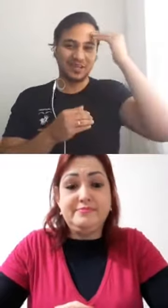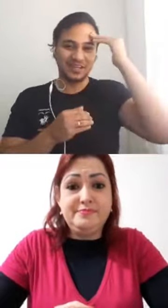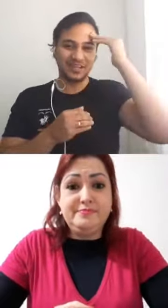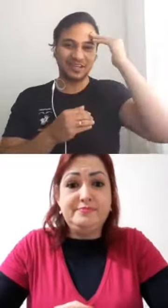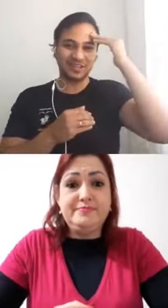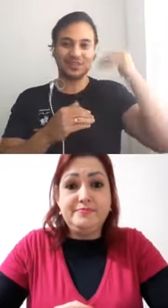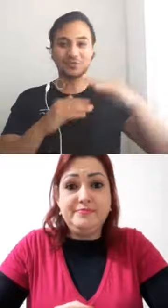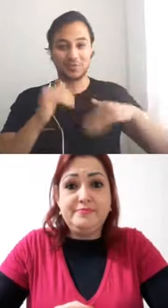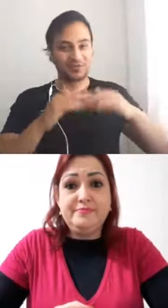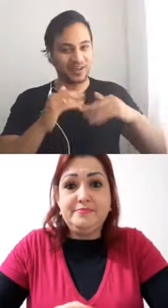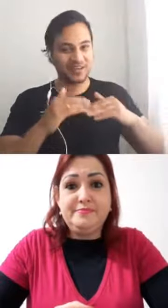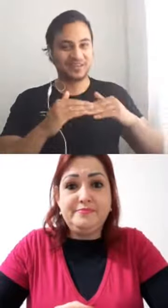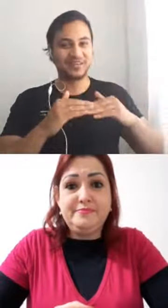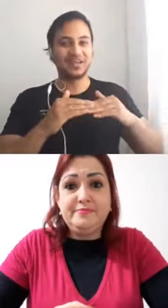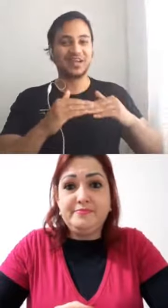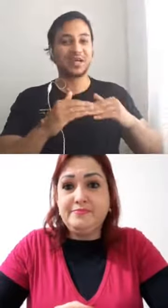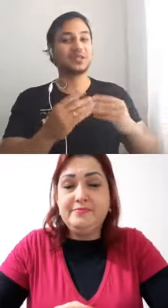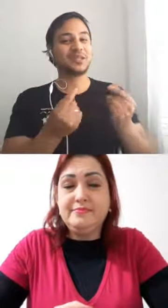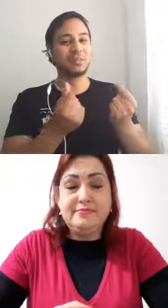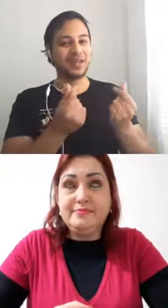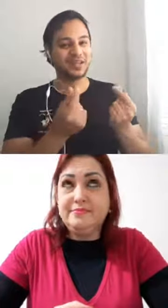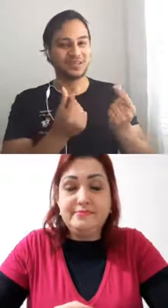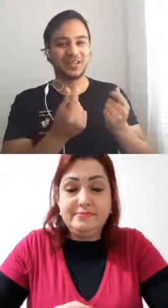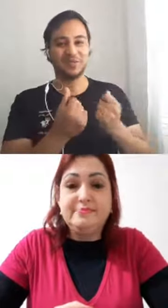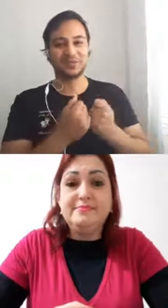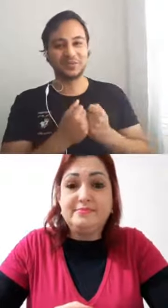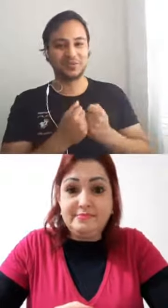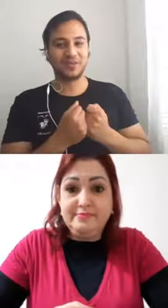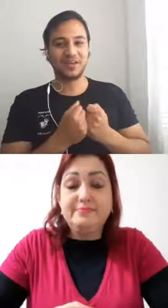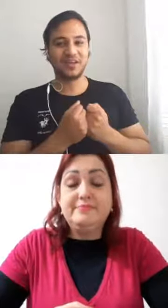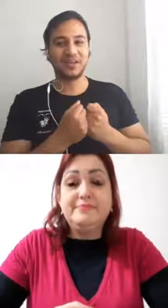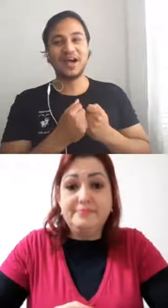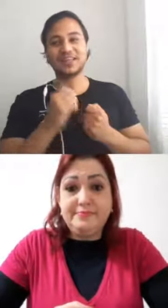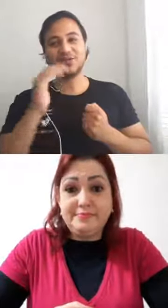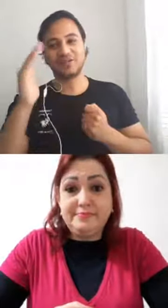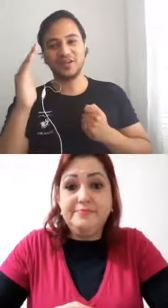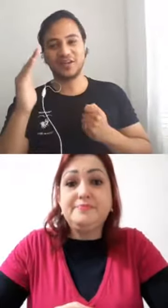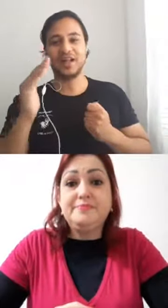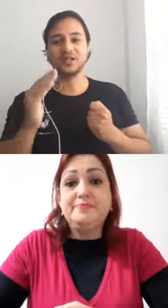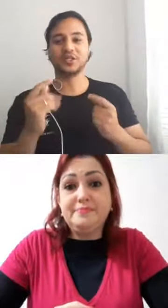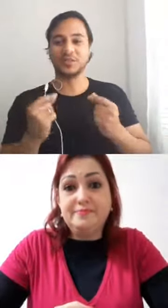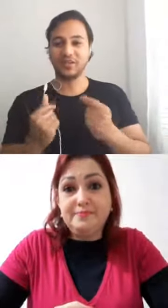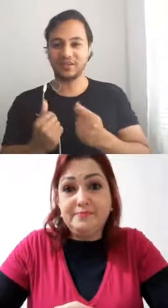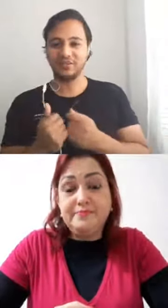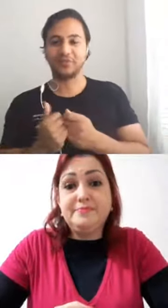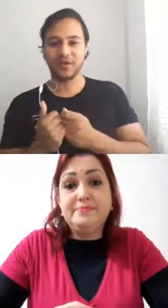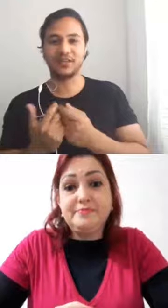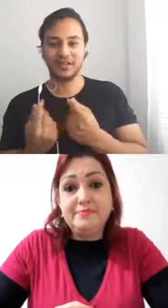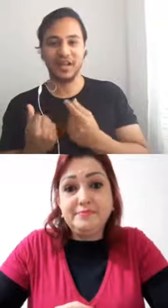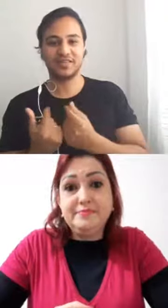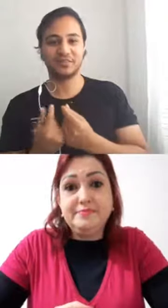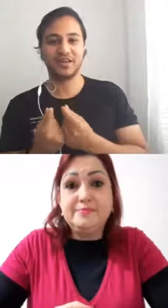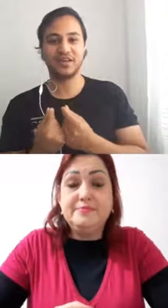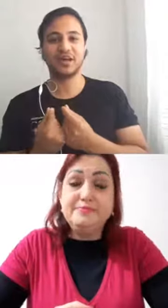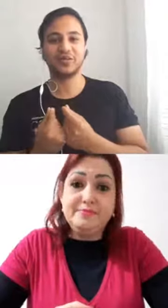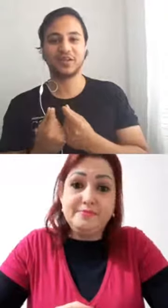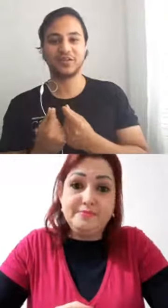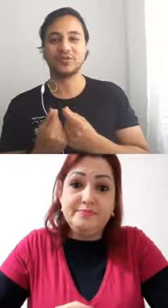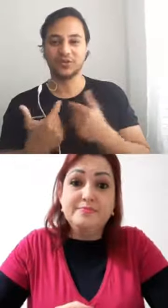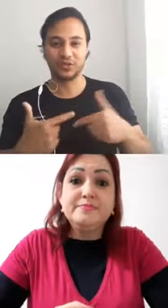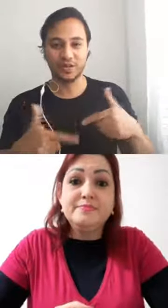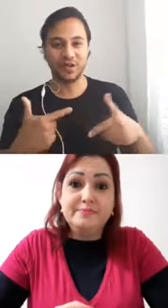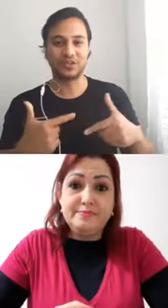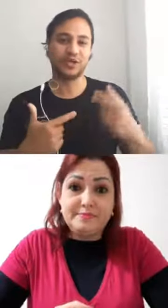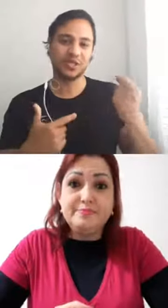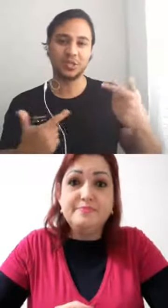entendeu ainda, que nós somos profissionais. A gente depende de um salário para sobreviver. Ah, tem um evento lá, a gente quer receber a remuneração.